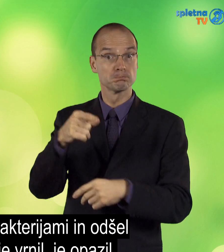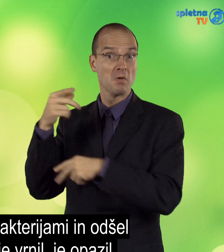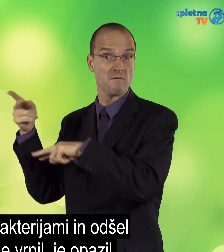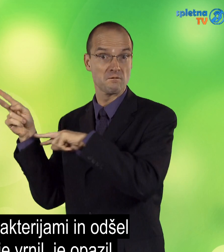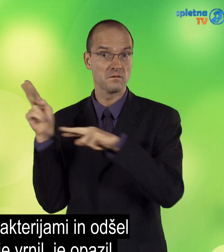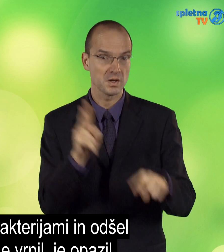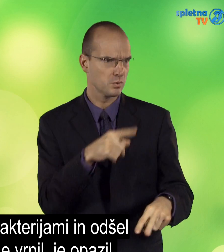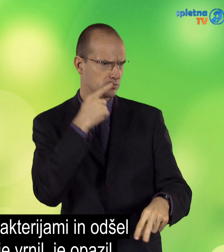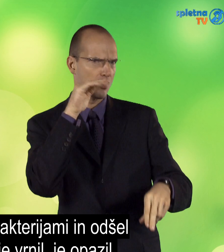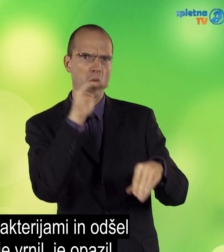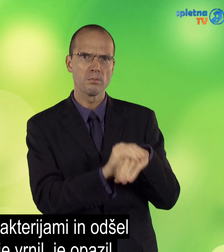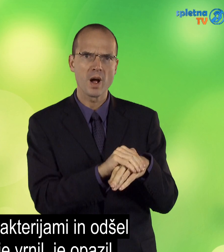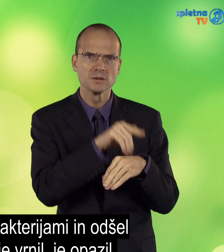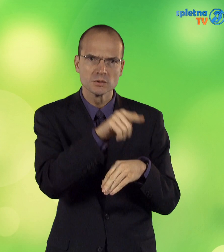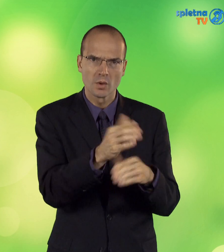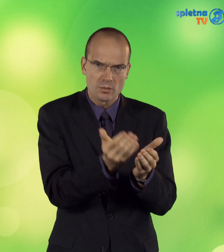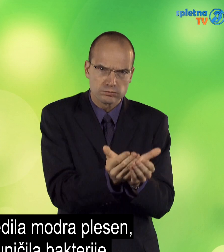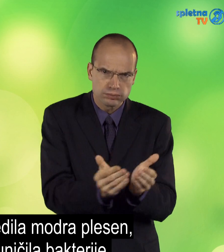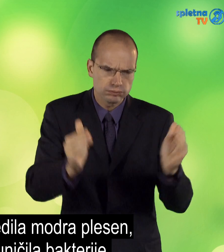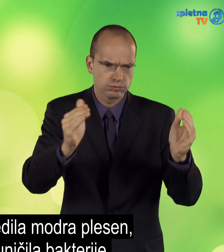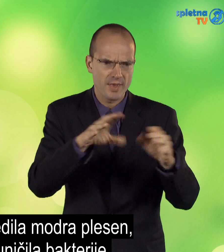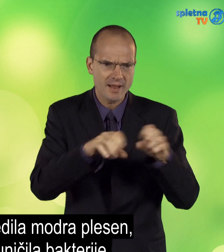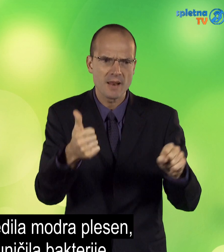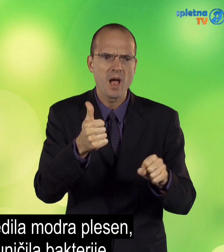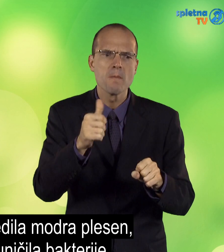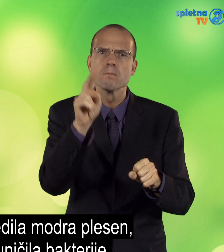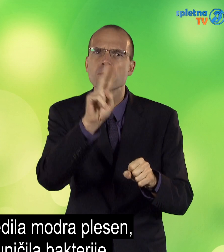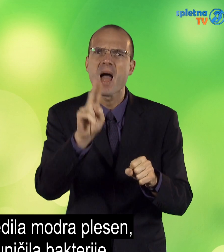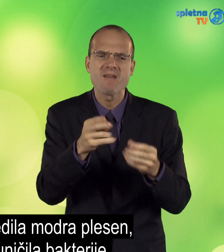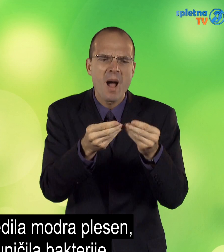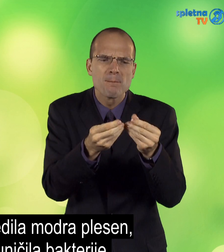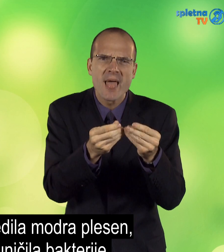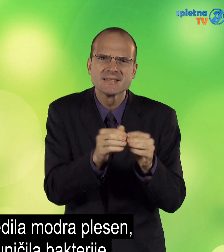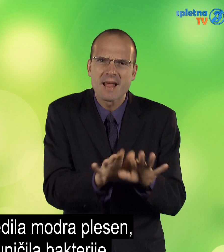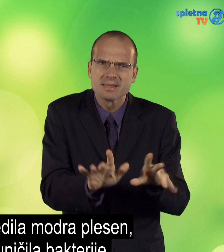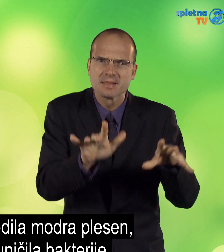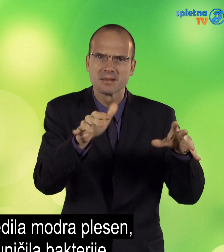Ko se je vrnil, je opazil, da se je na njih naredila modra plesen, ki je okrog sebe uničila bakterije.